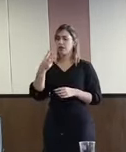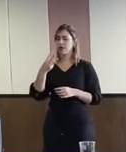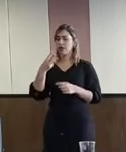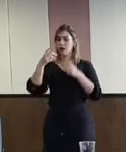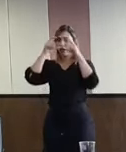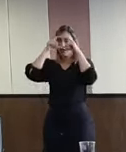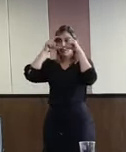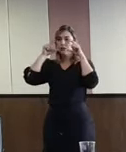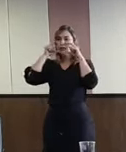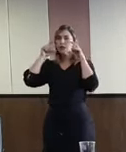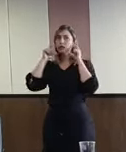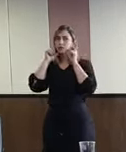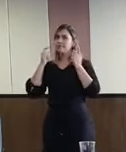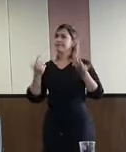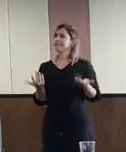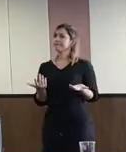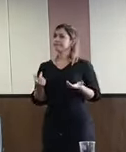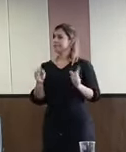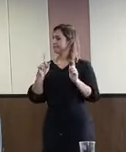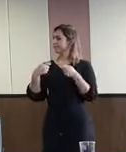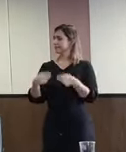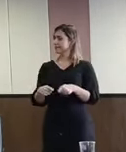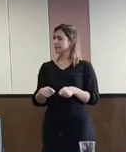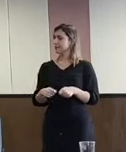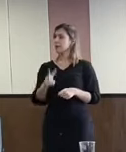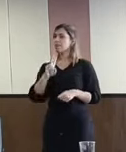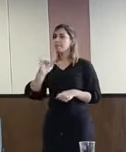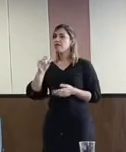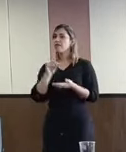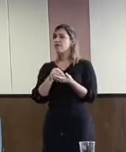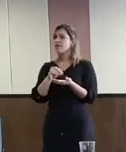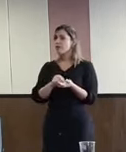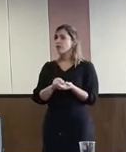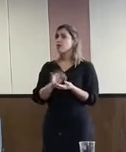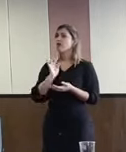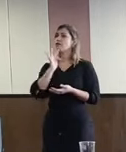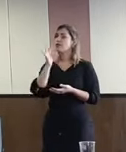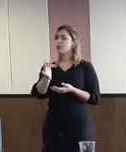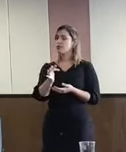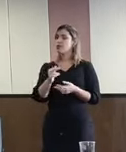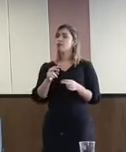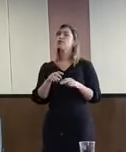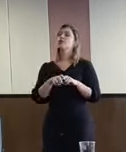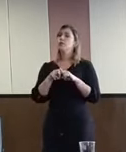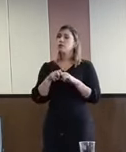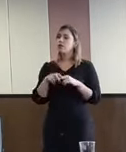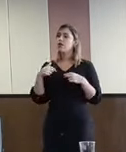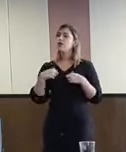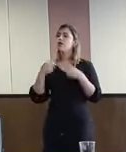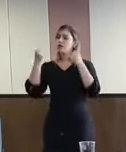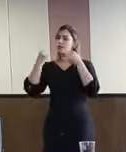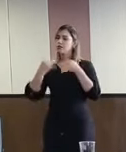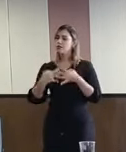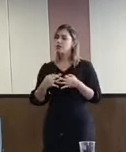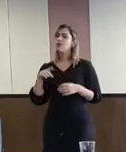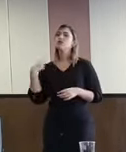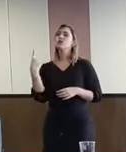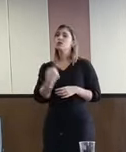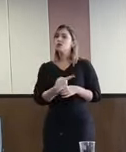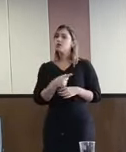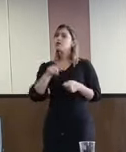dessas, uma em cima da outra. Isso não é necessário e vai faltar no momento crucial. Portanto, eu queria salientar que nós